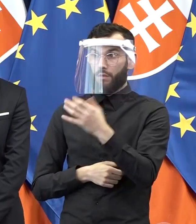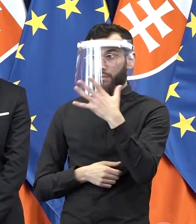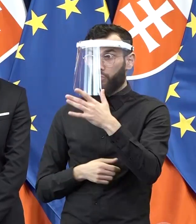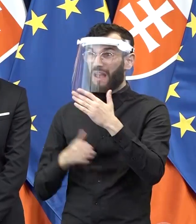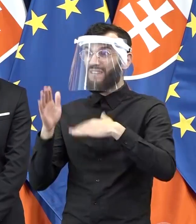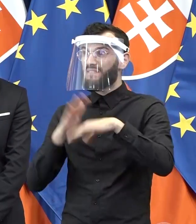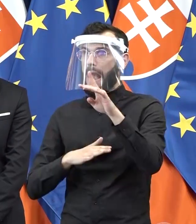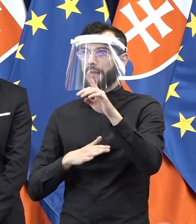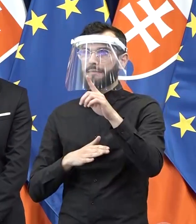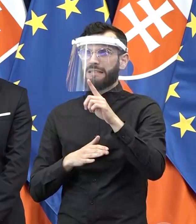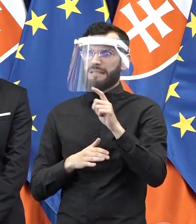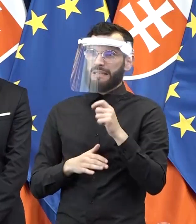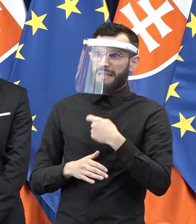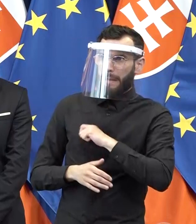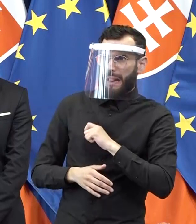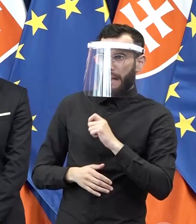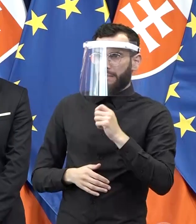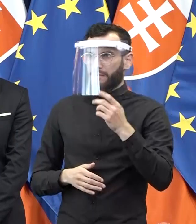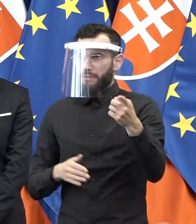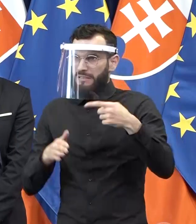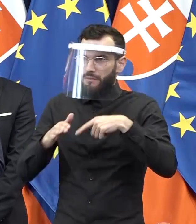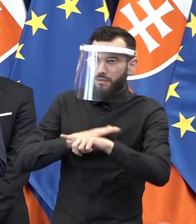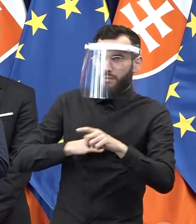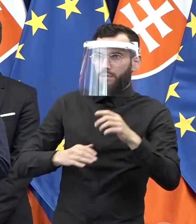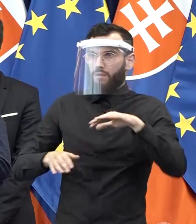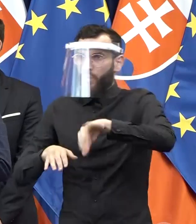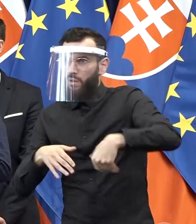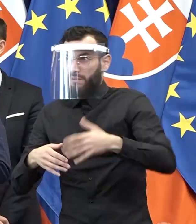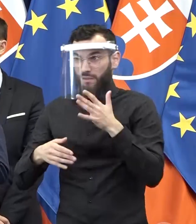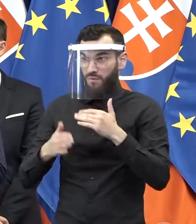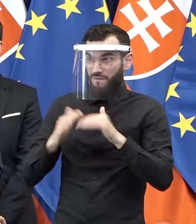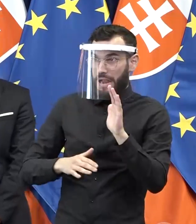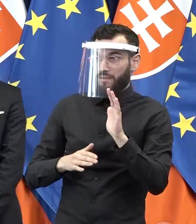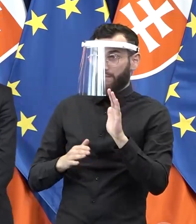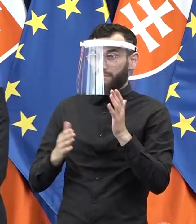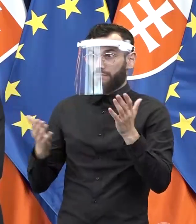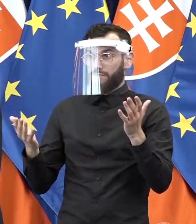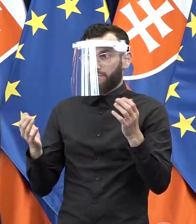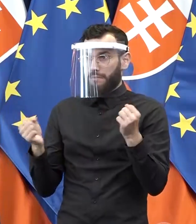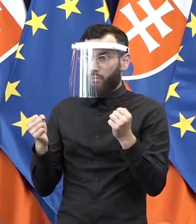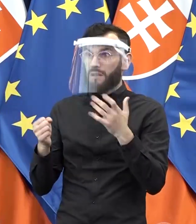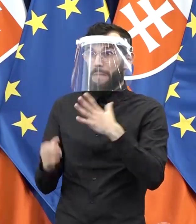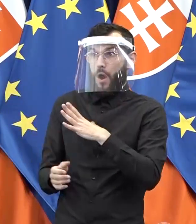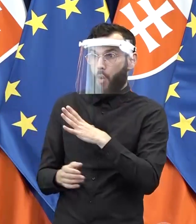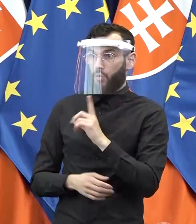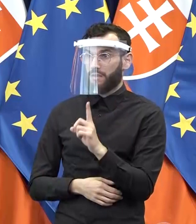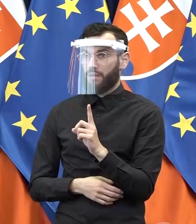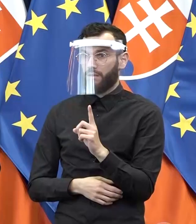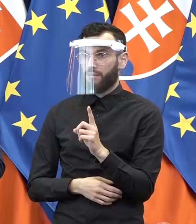náhodou kriminalita, či už máte nejaké postupy, nejaké pokyny, či má polícia na túto skupinu ľudí. Či nie sú ohrození?